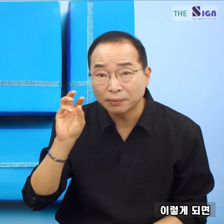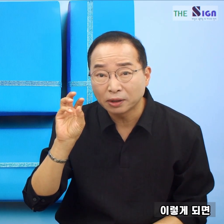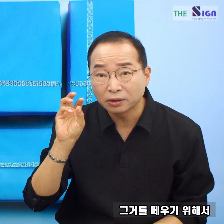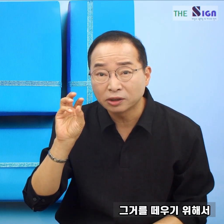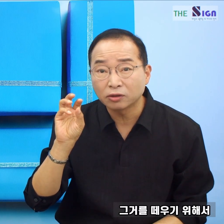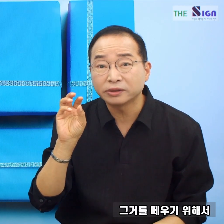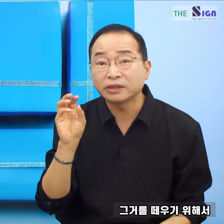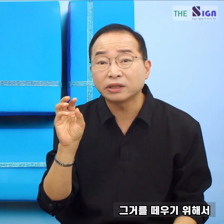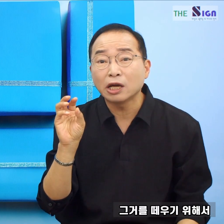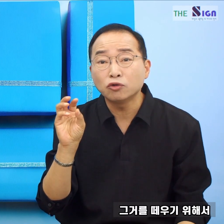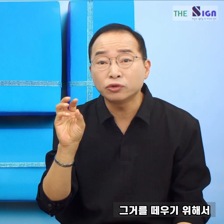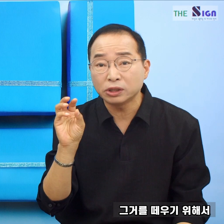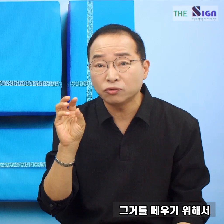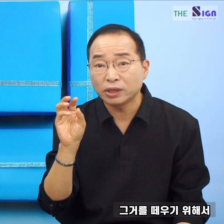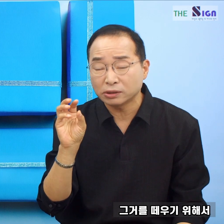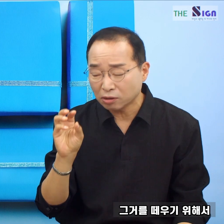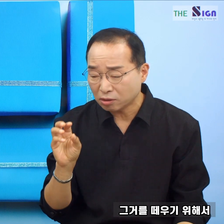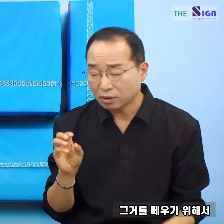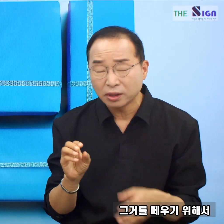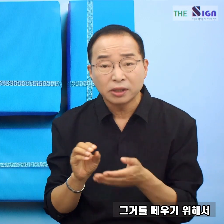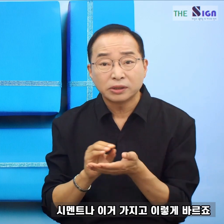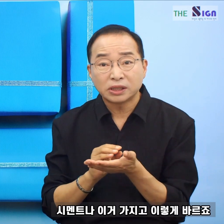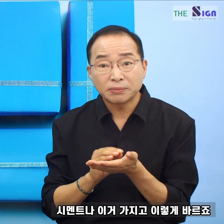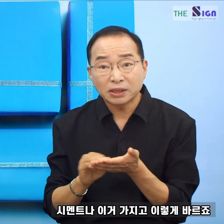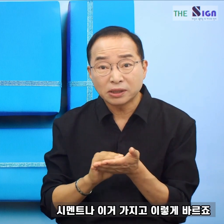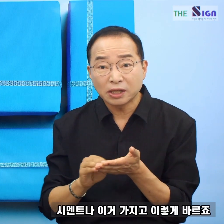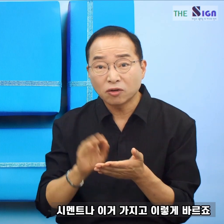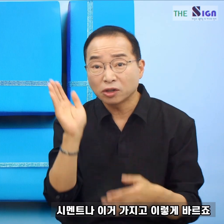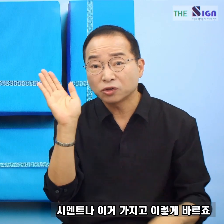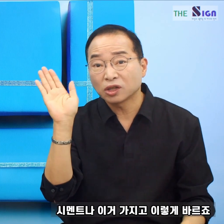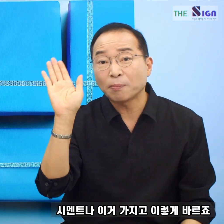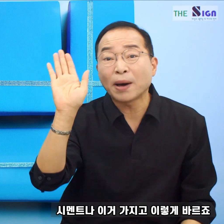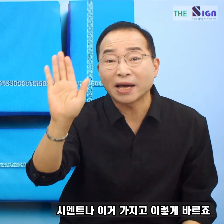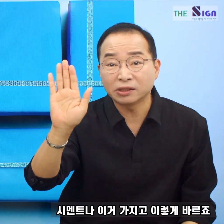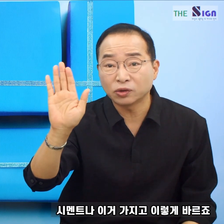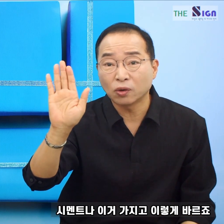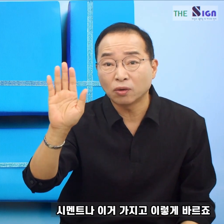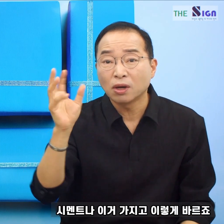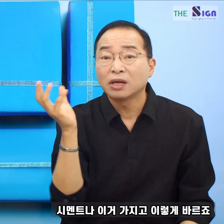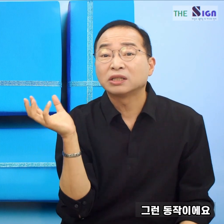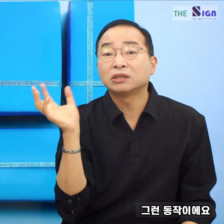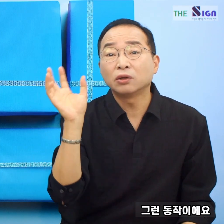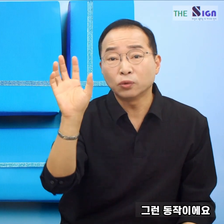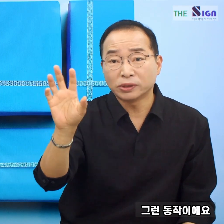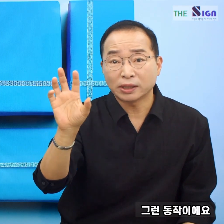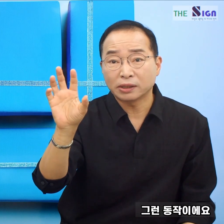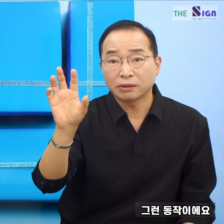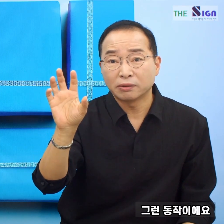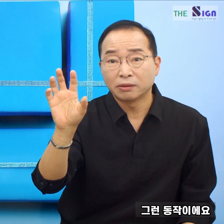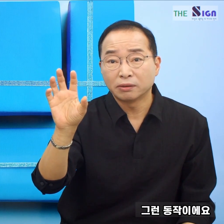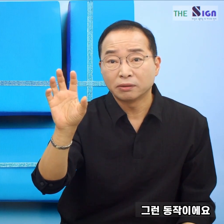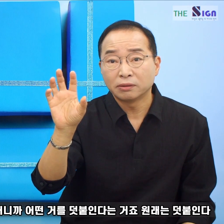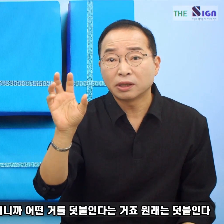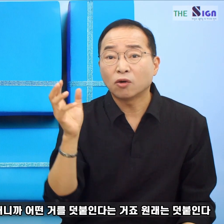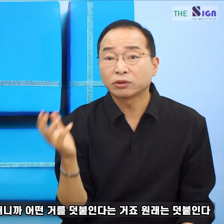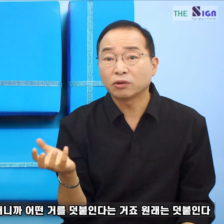되면은 그거를 때우기 위해서 시멘트나 이거 가지고 이렇게 바르죠. 그런 동작이에요. 그러니까 어떤